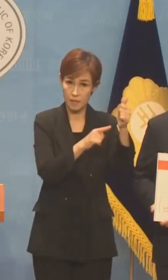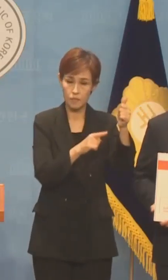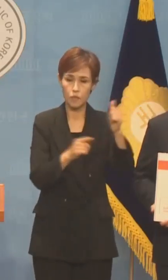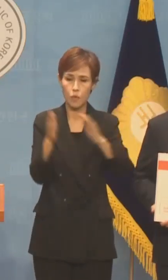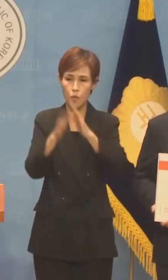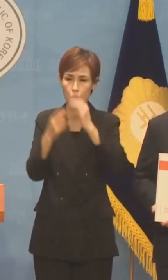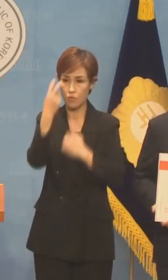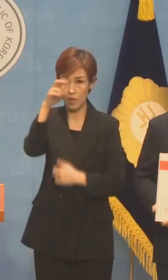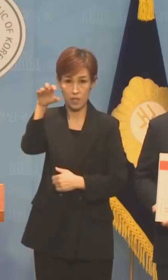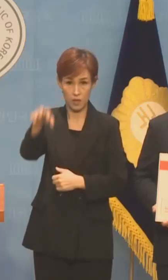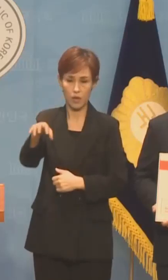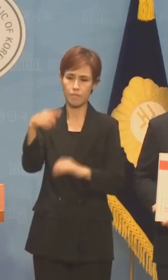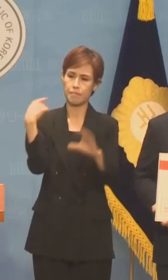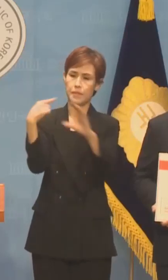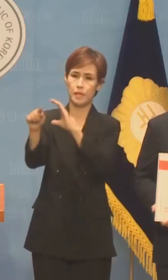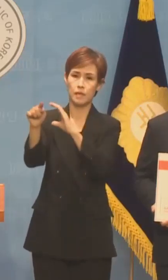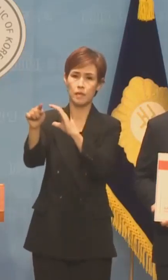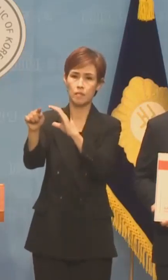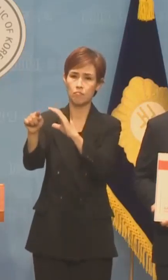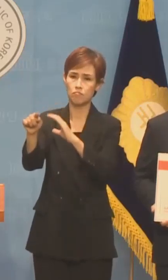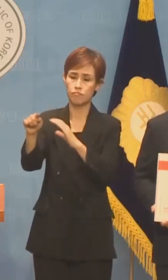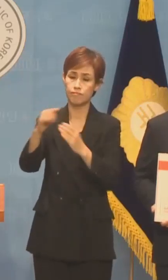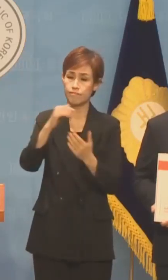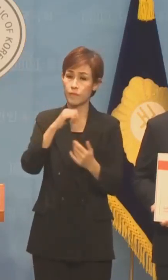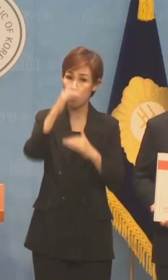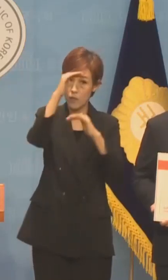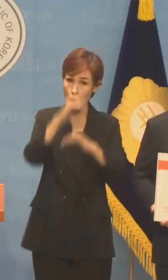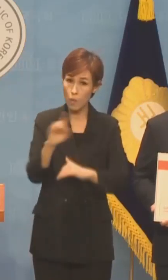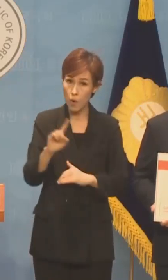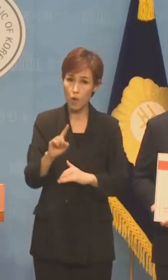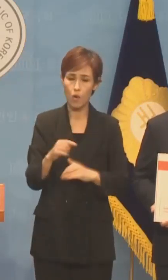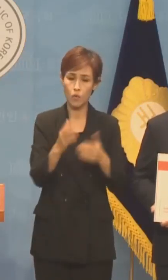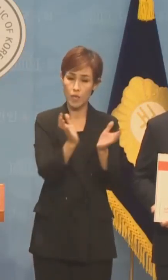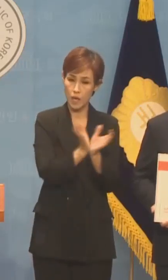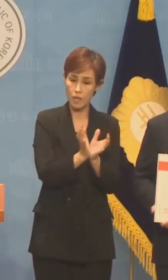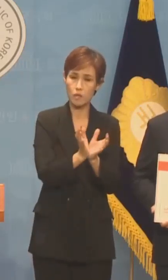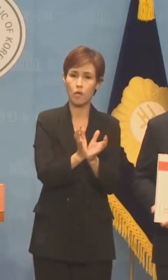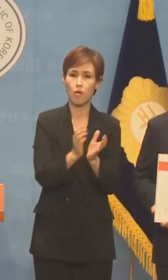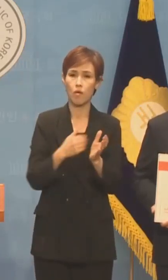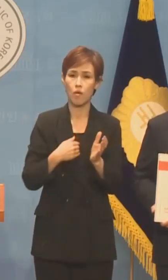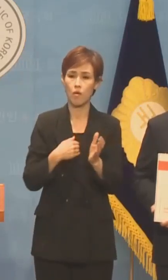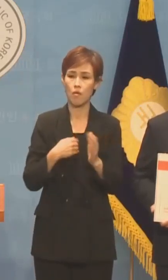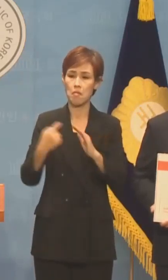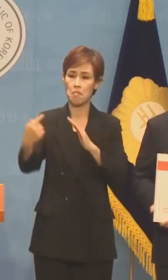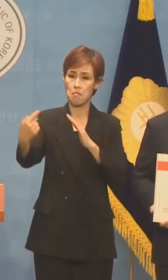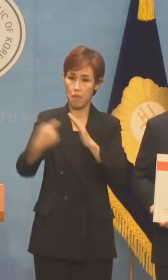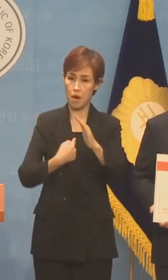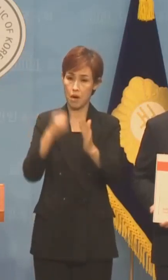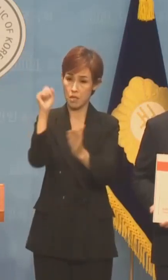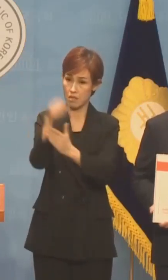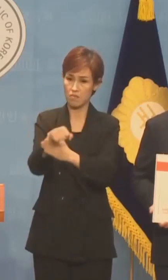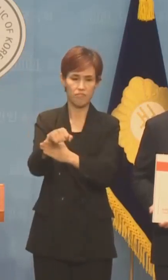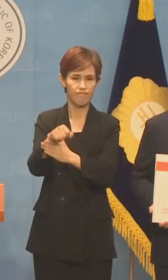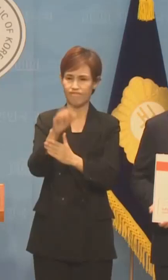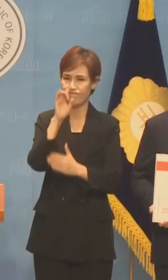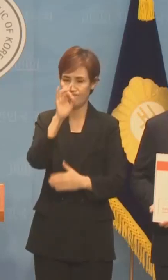공수처에 다시 회신합니다. 내용은 우리 기관에서 단독으로 출입한다는 승인이